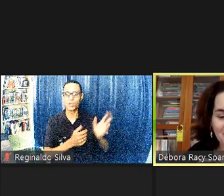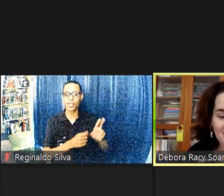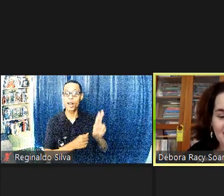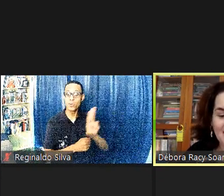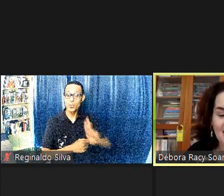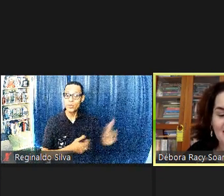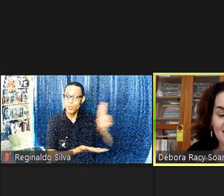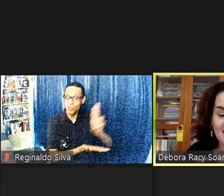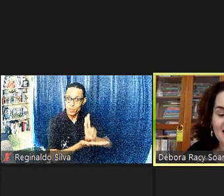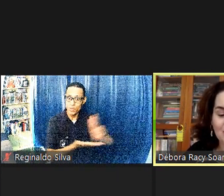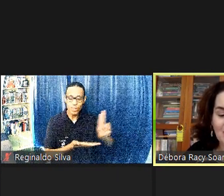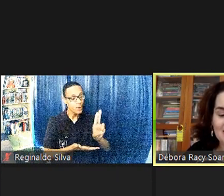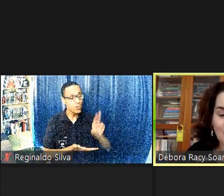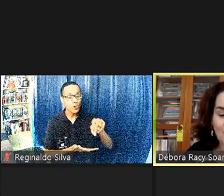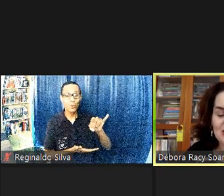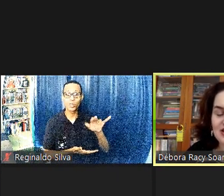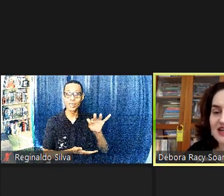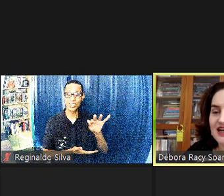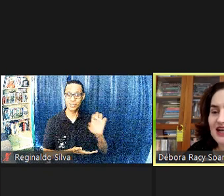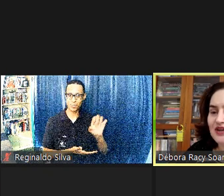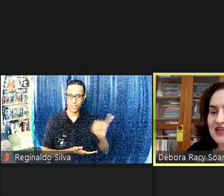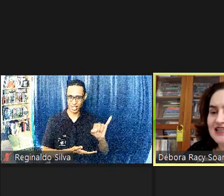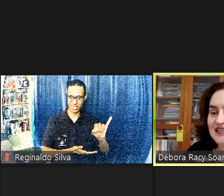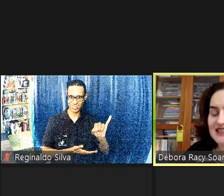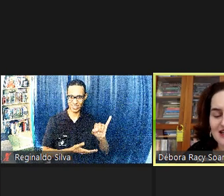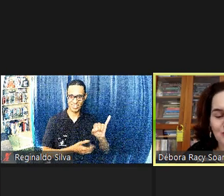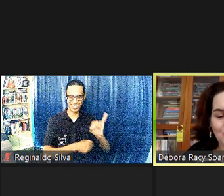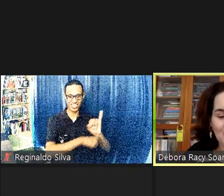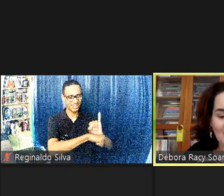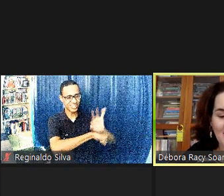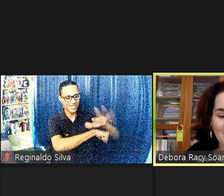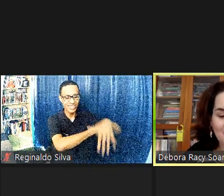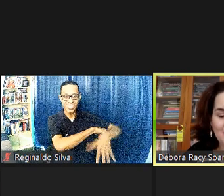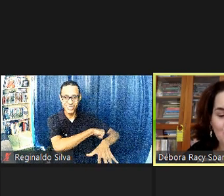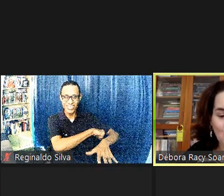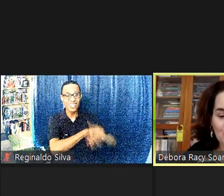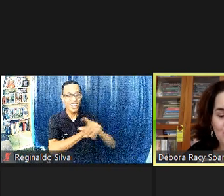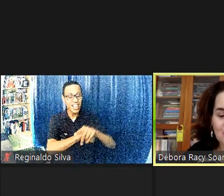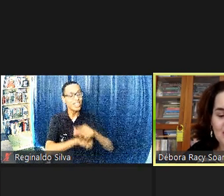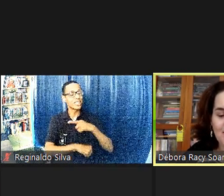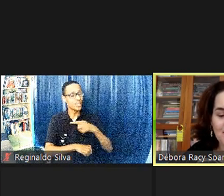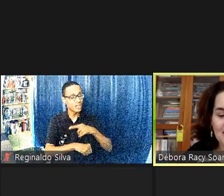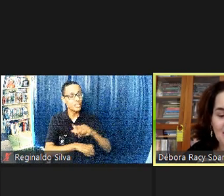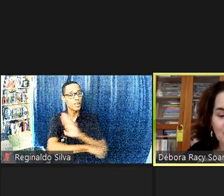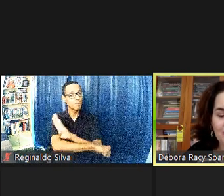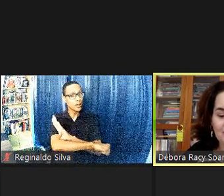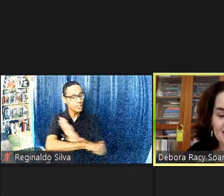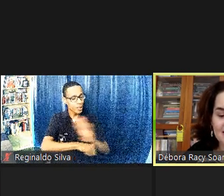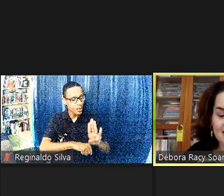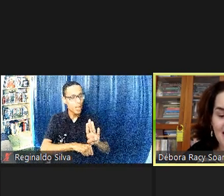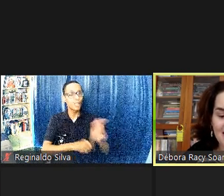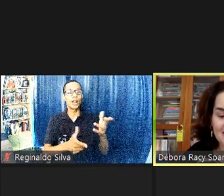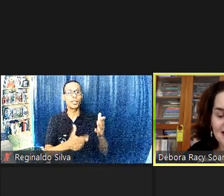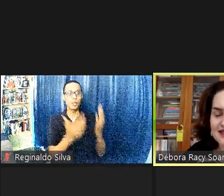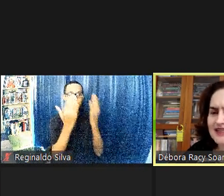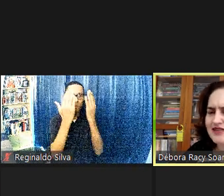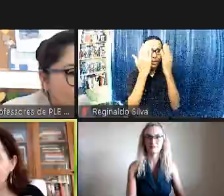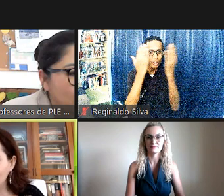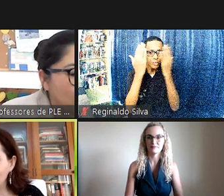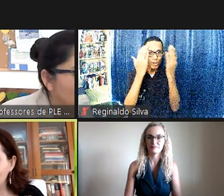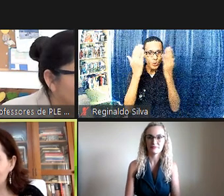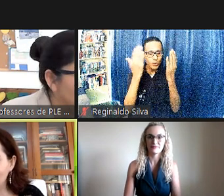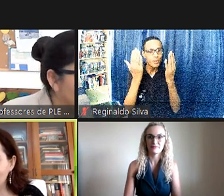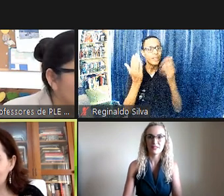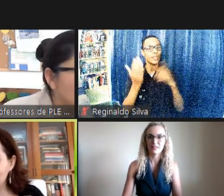Unifei. Ela tem graduação, bacharelado e licenciatura em Psicologia pela Universitas. É assim que